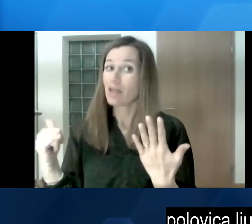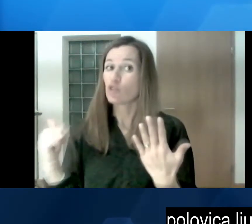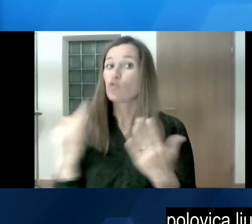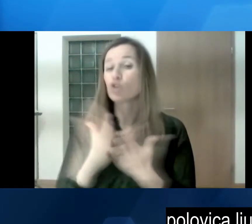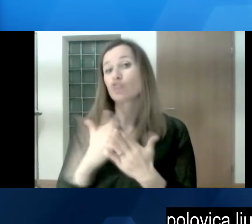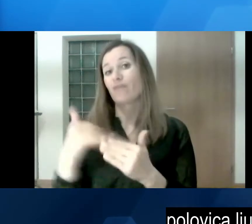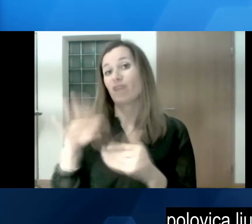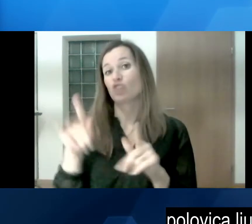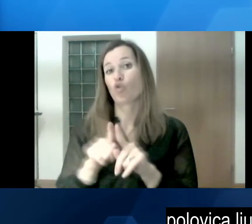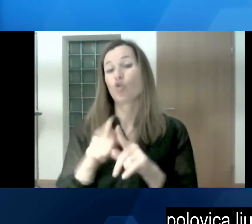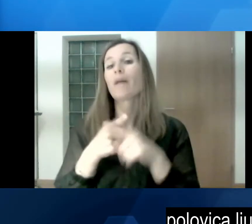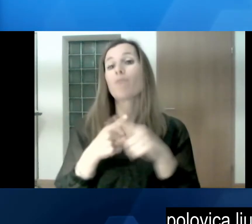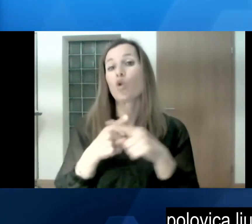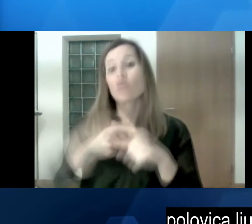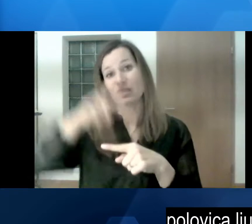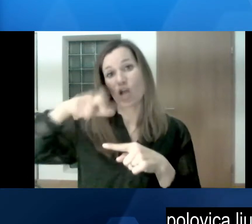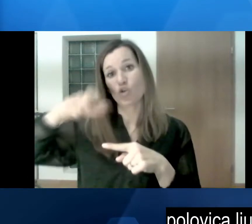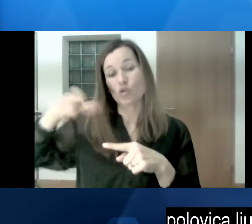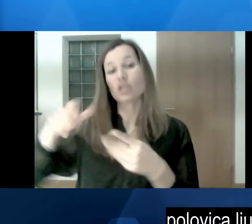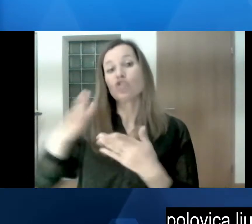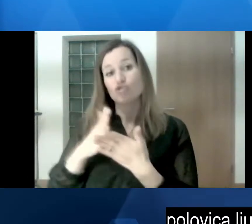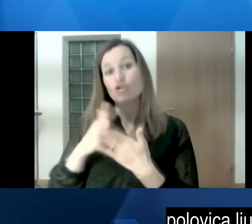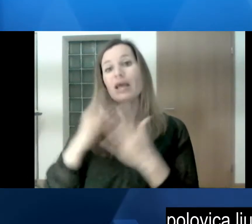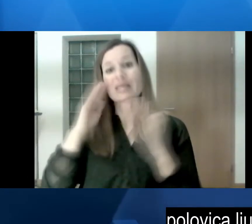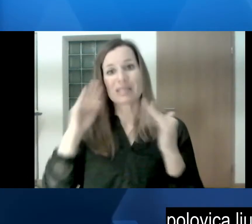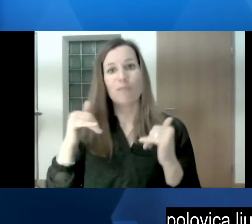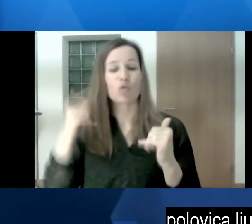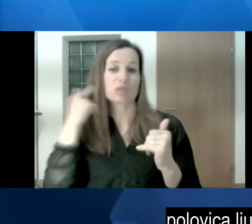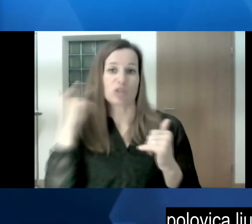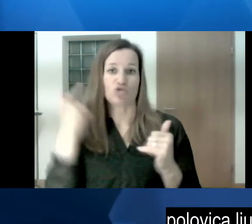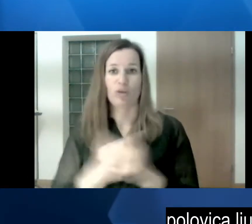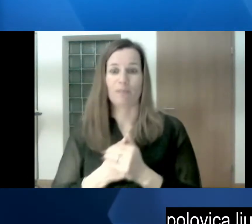polovica ljudi že slabo slišnih.